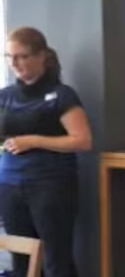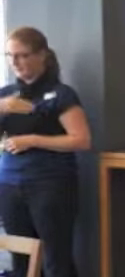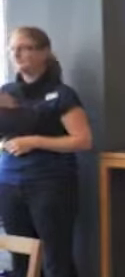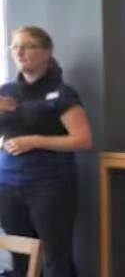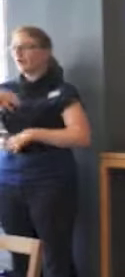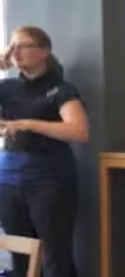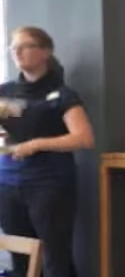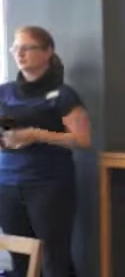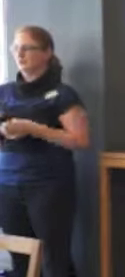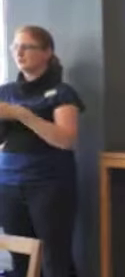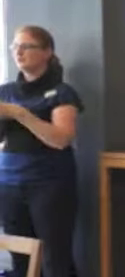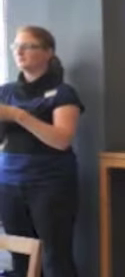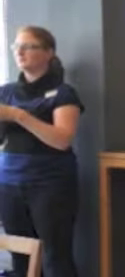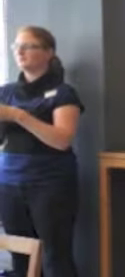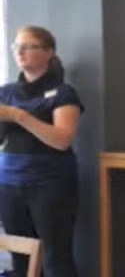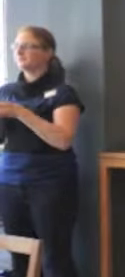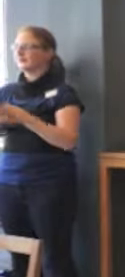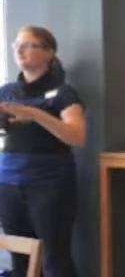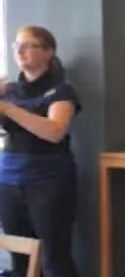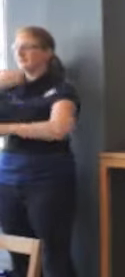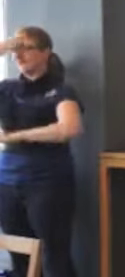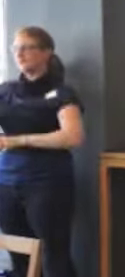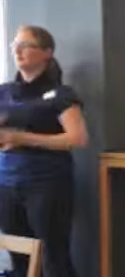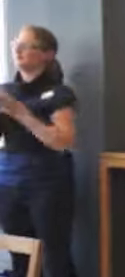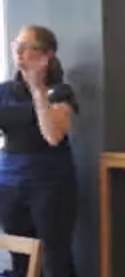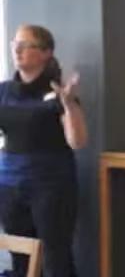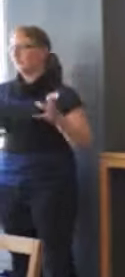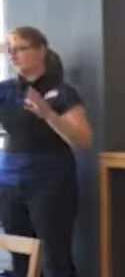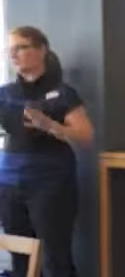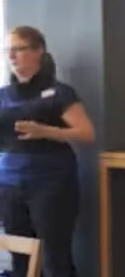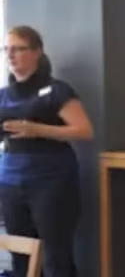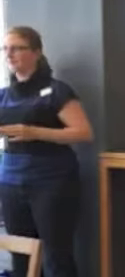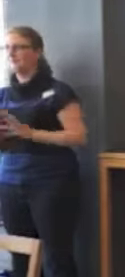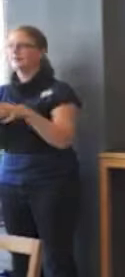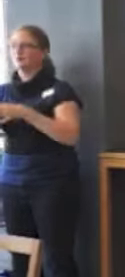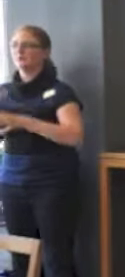våran forskargrupp som är en tvärvetenskaplig eller mångvetenskaplig grupp.